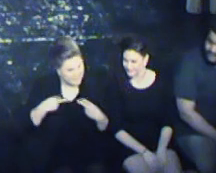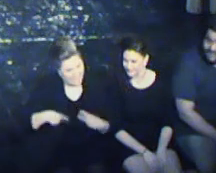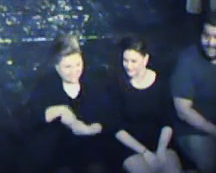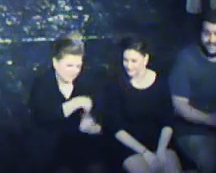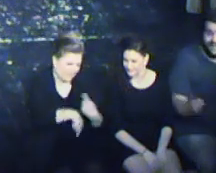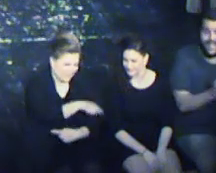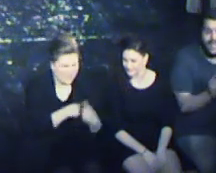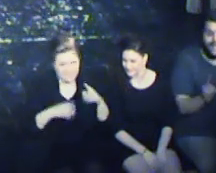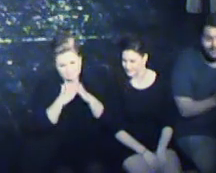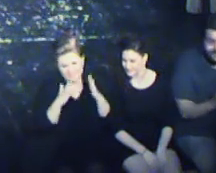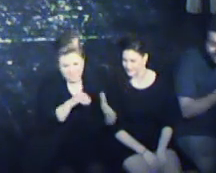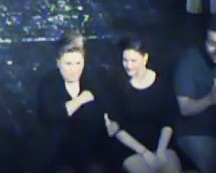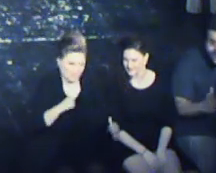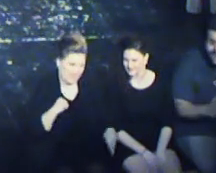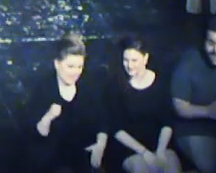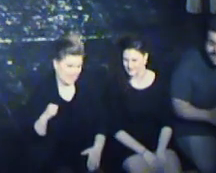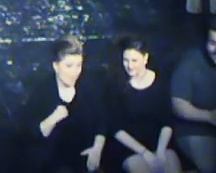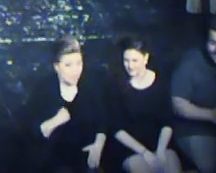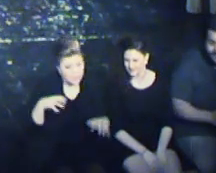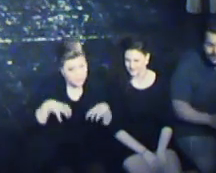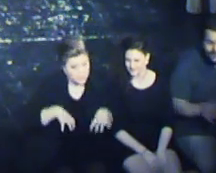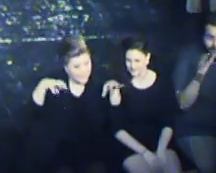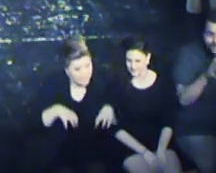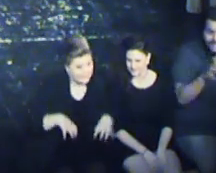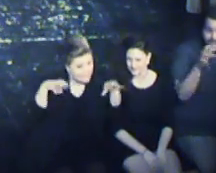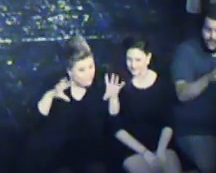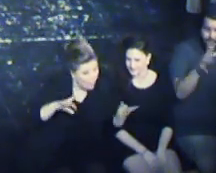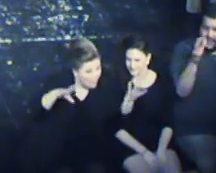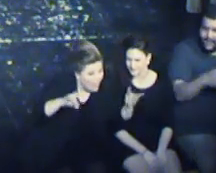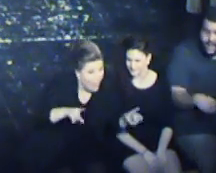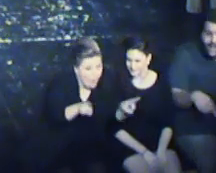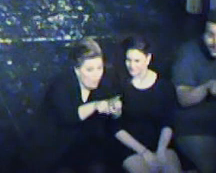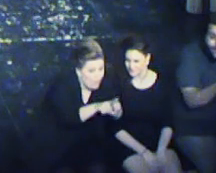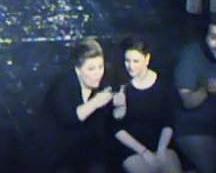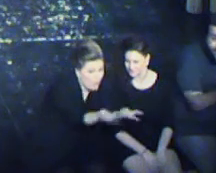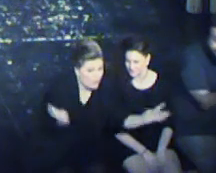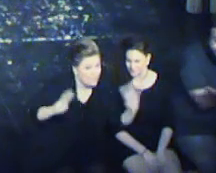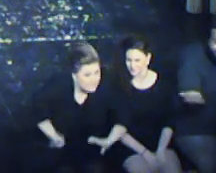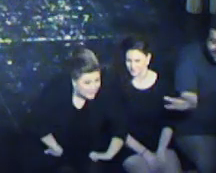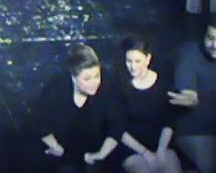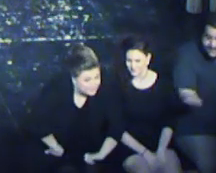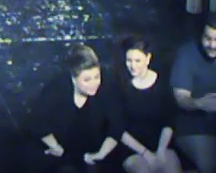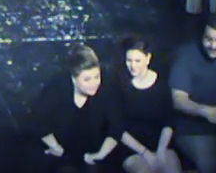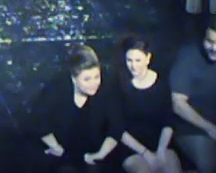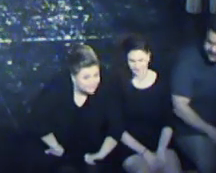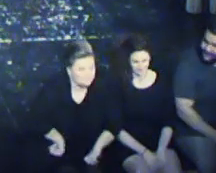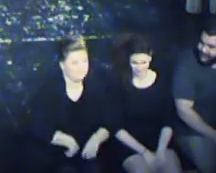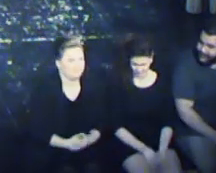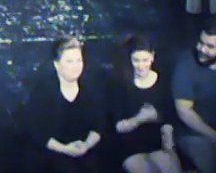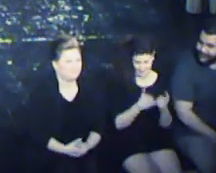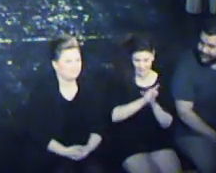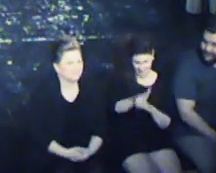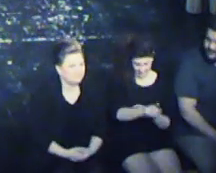de mi casa es particular. Cuando llueve se moja como los demás. Que os vaya